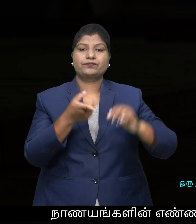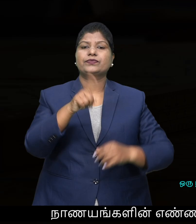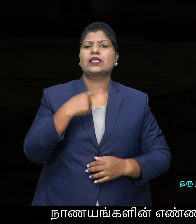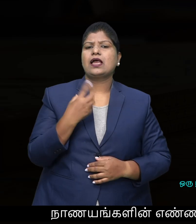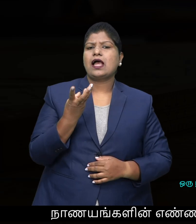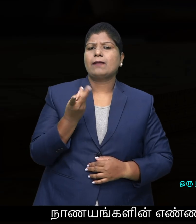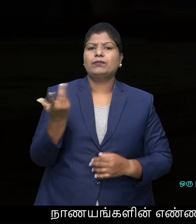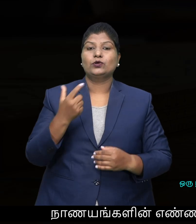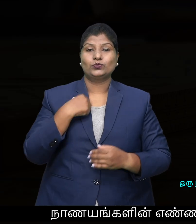எண்ணிக்கையால் வகுக்கவும்.